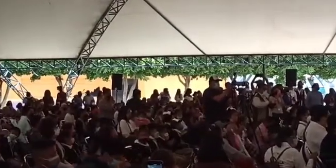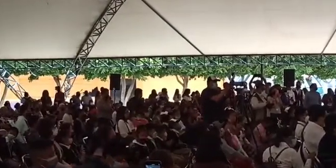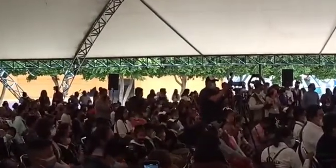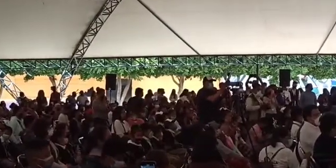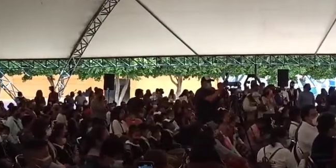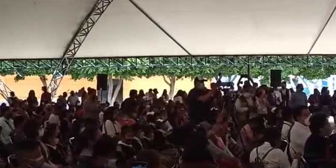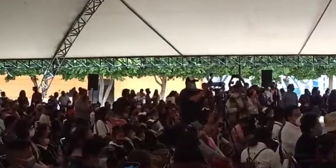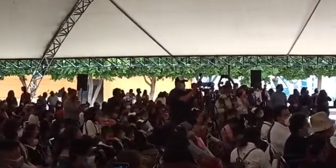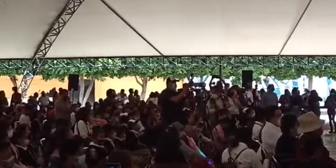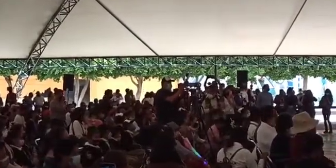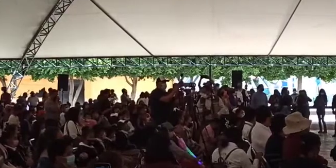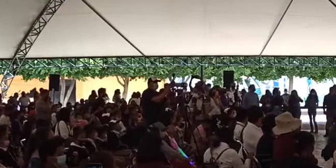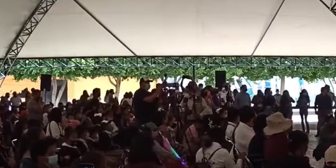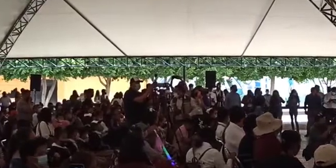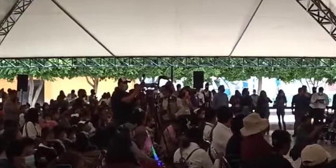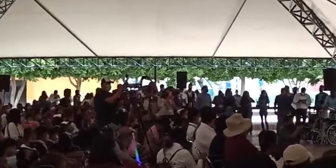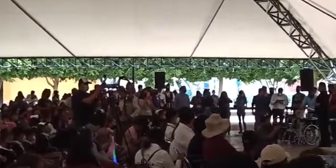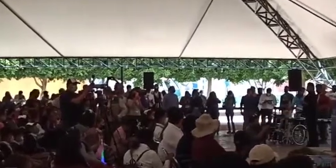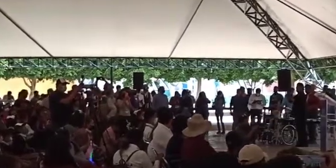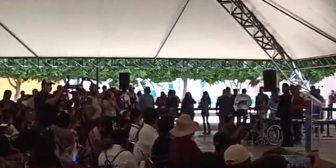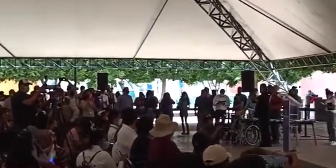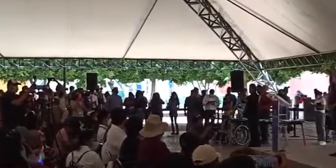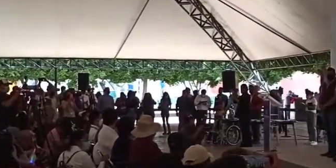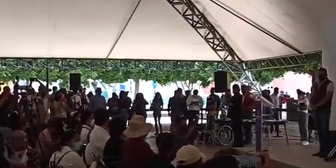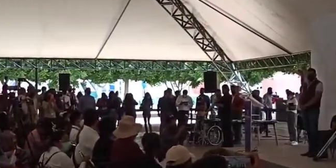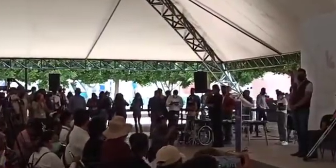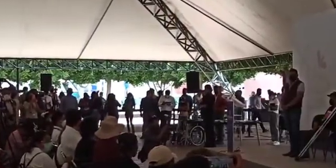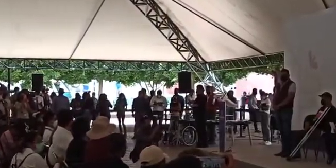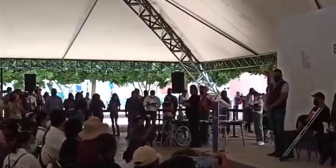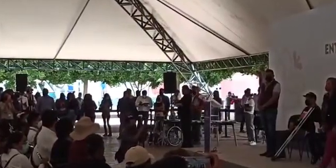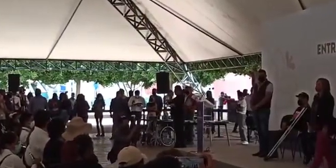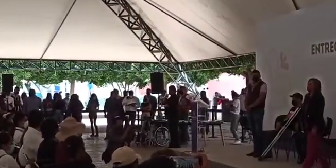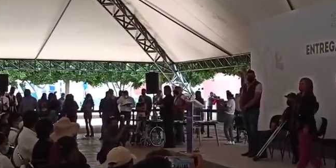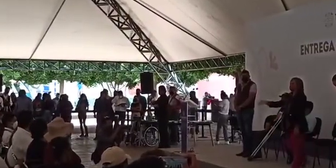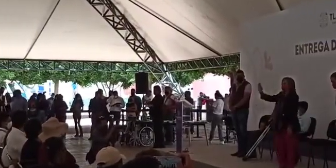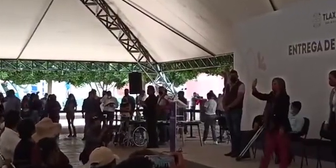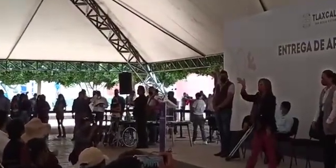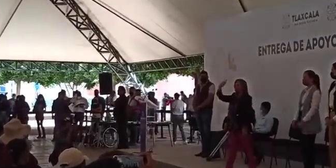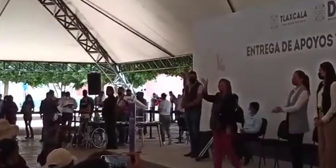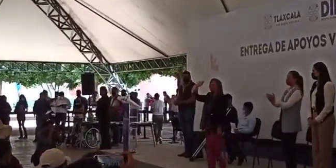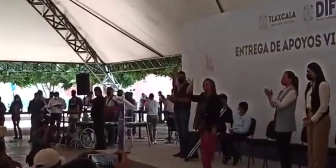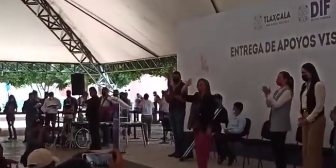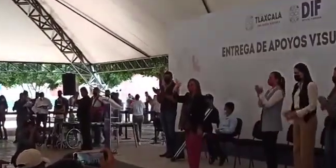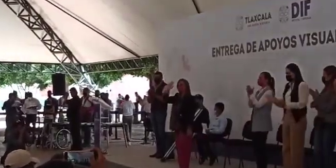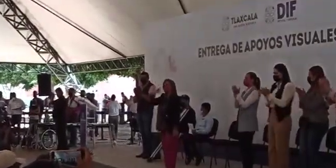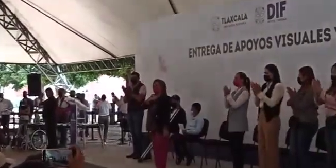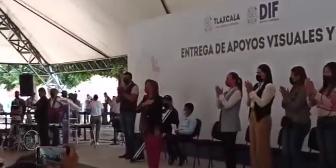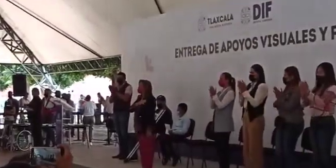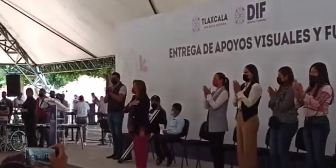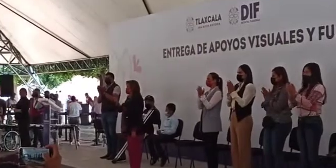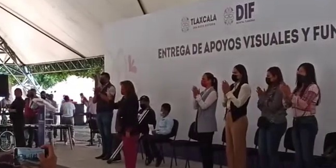Queremos agradecer también la hermosa presencia de nuestra gobernadora del estado, la licenciada Lorena Cuellar